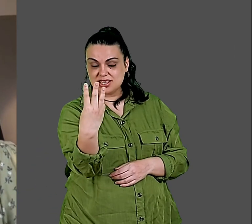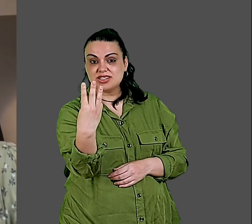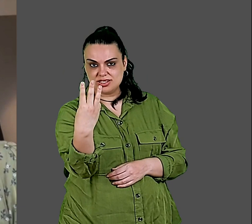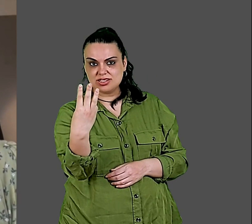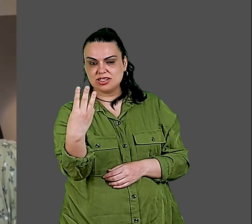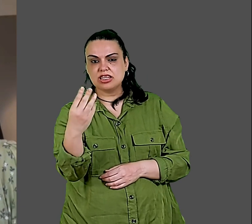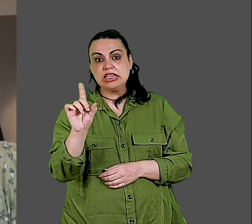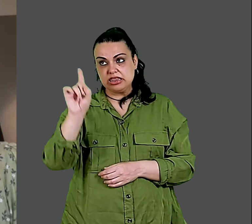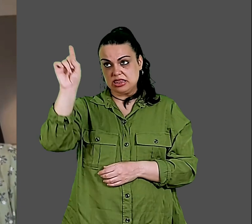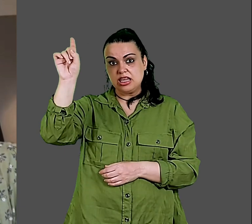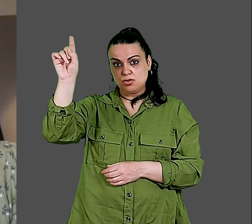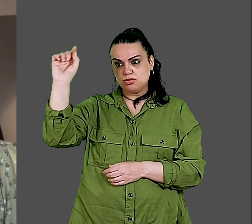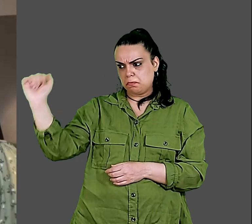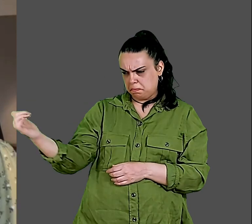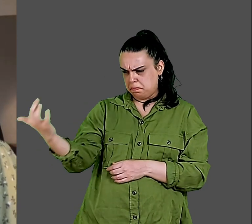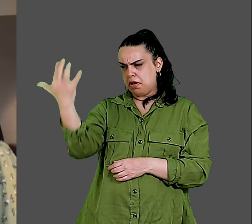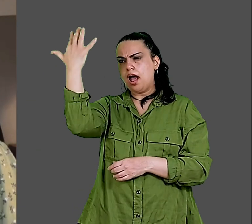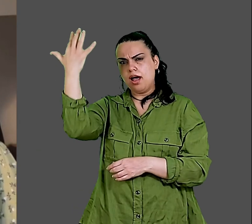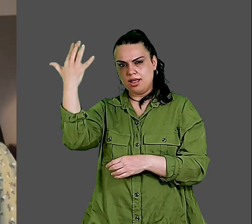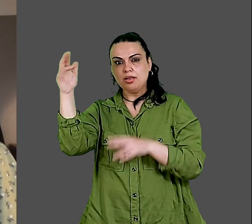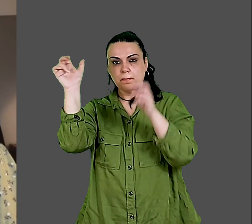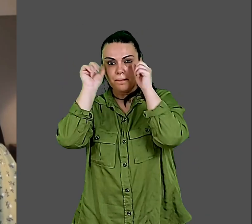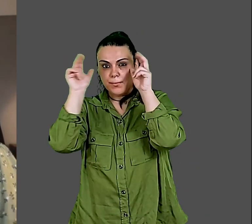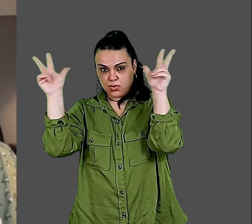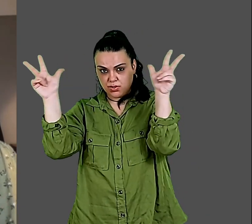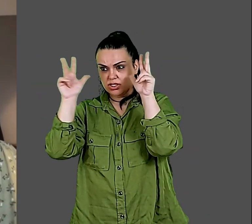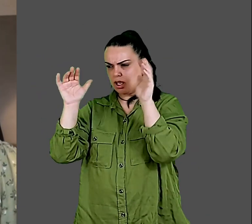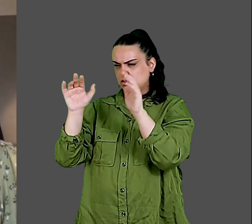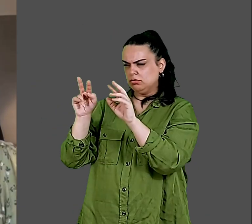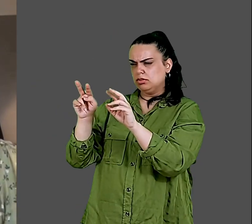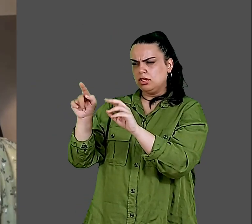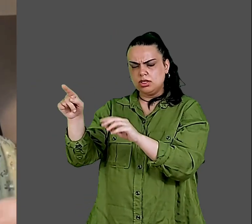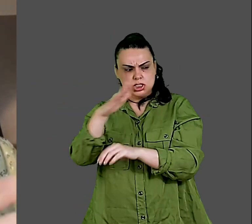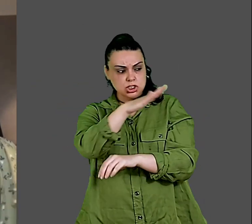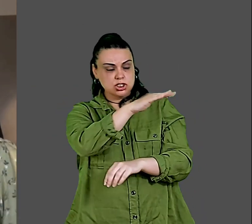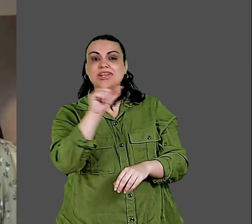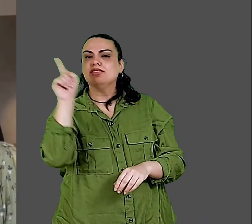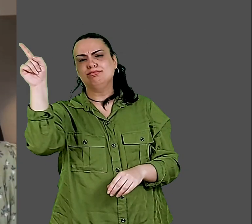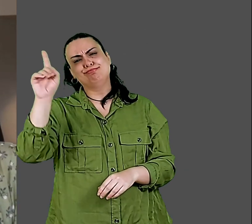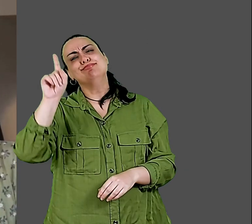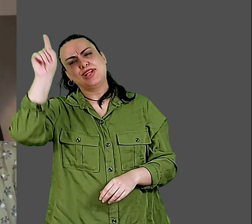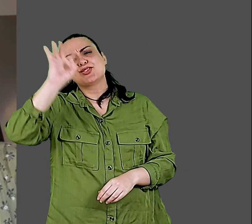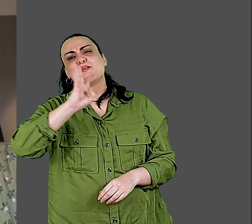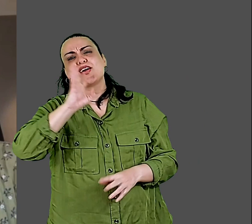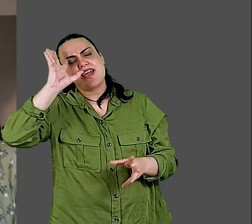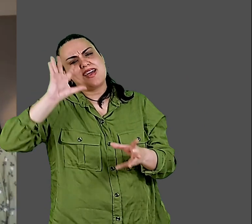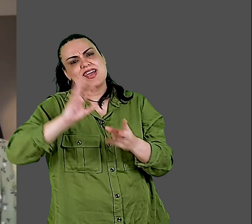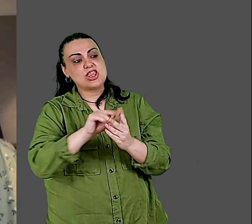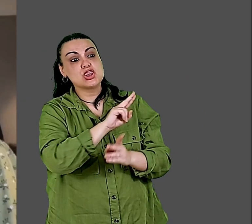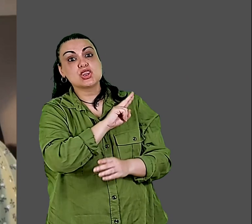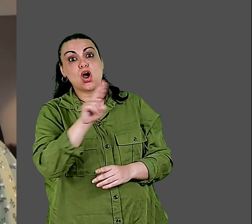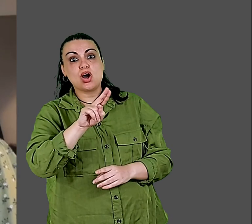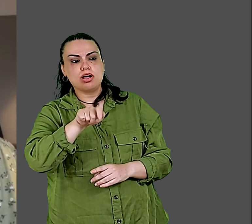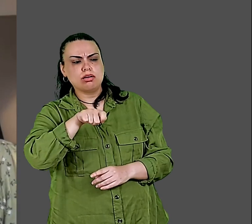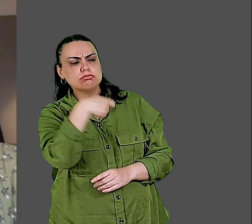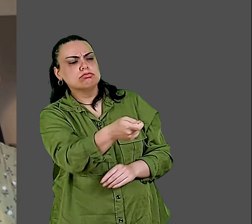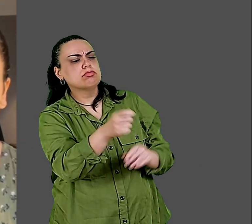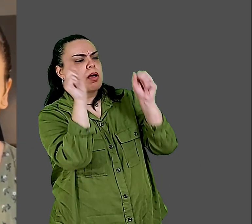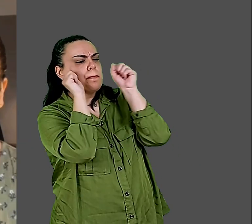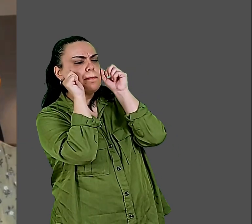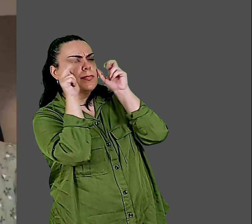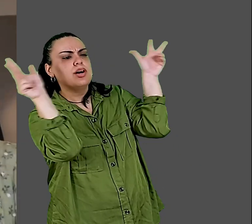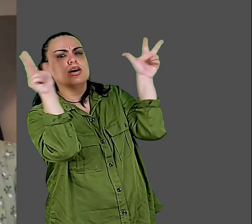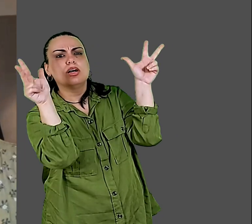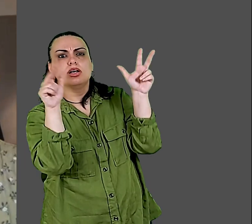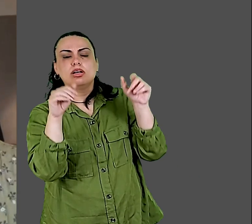que o Senhor se revela a Moisés e diz para ele, chamando-o pelo nome, né? O Senhor conhece ele, chama ele pelo nome. Quando